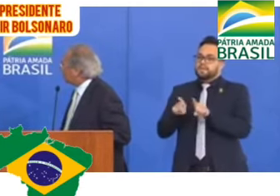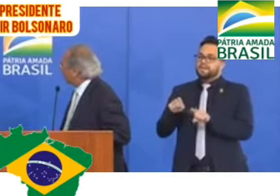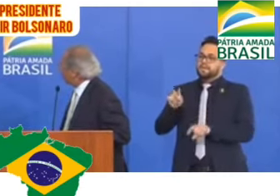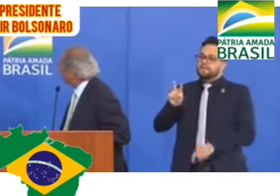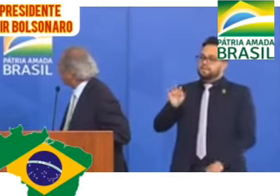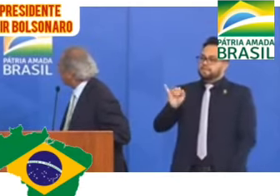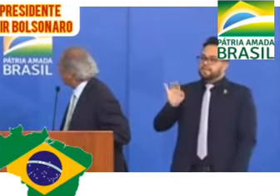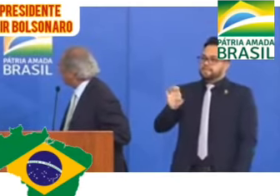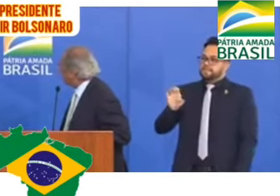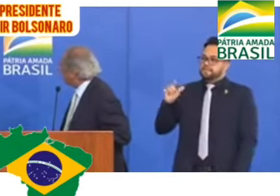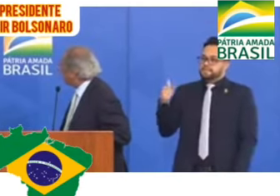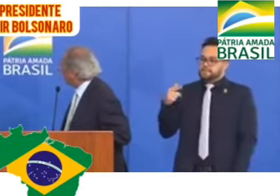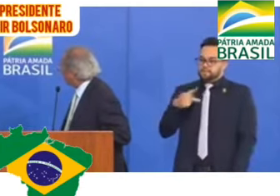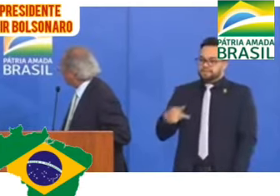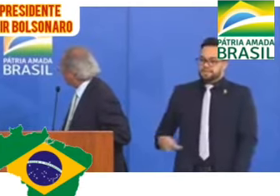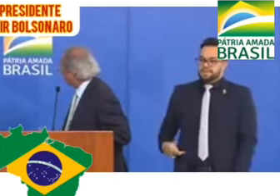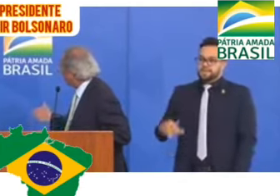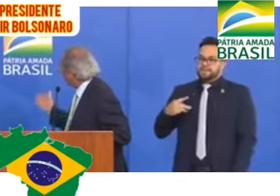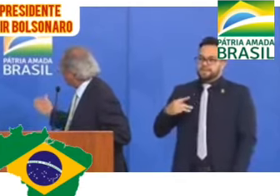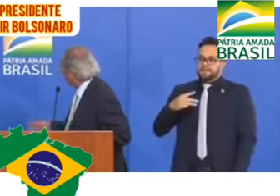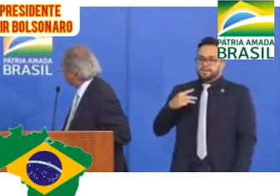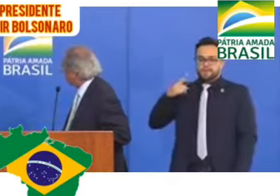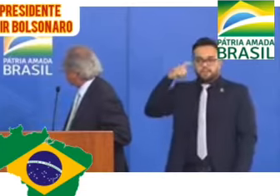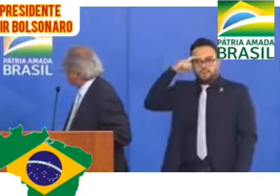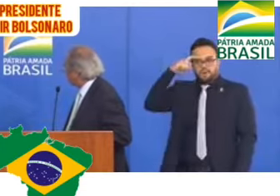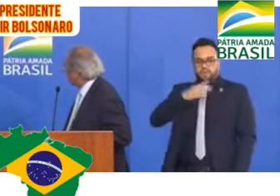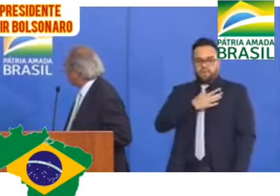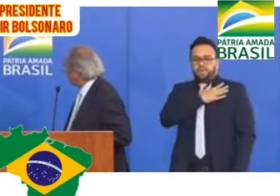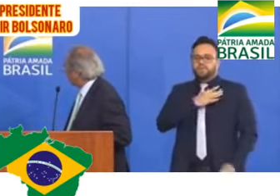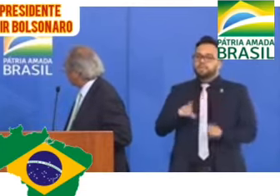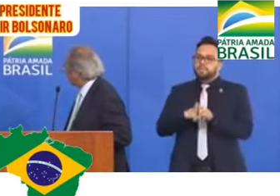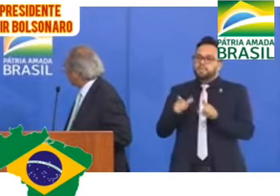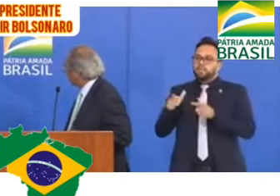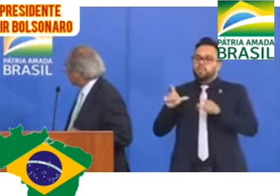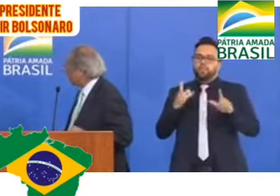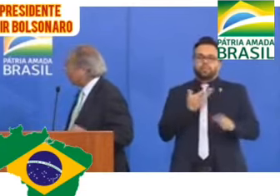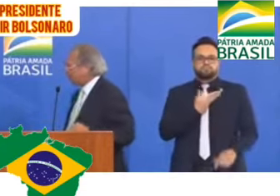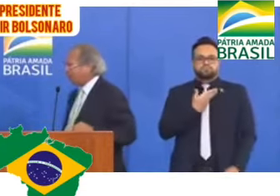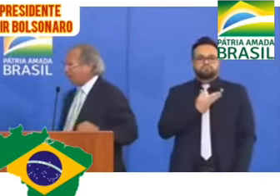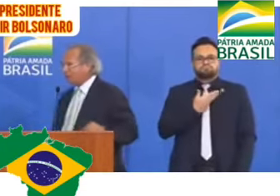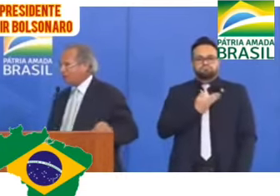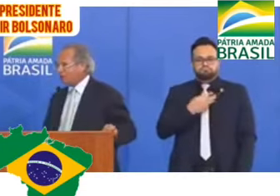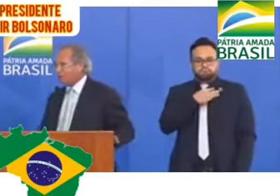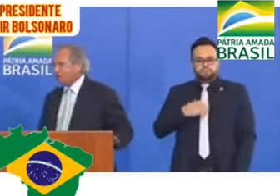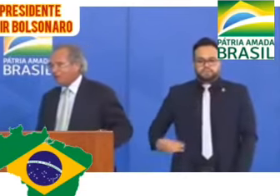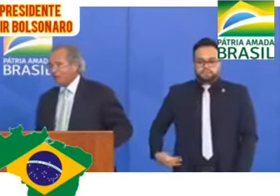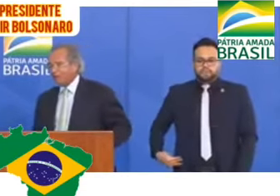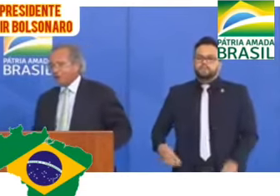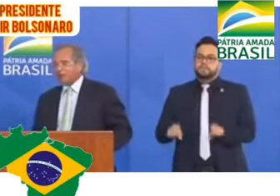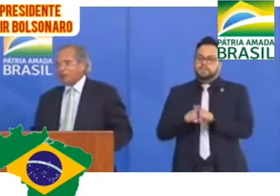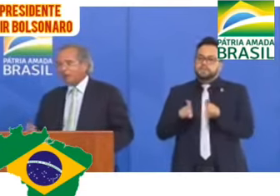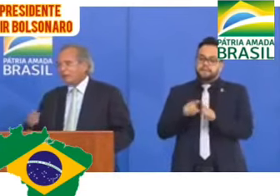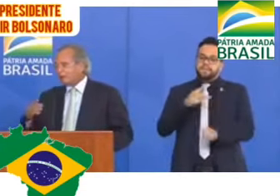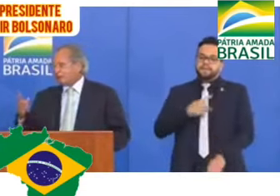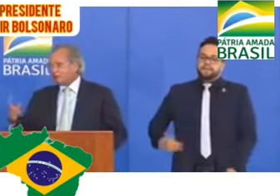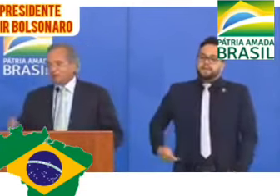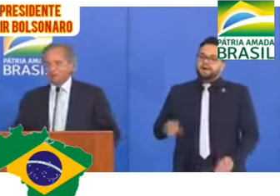Mourão, os demais ministros, meus colegas Pedro e Roberto, Banco Central e Caixa,